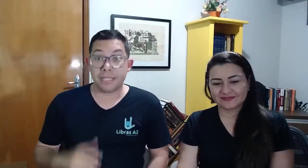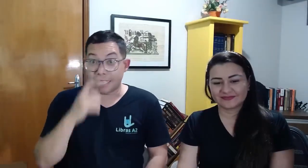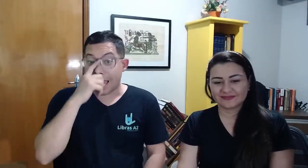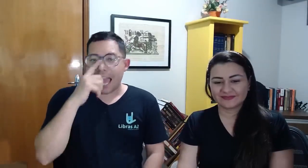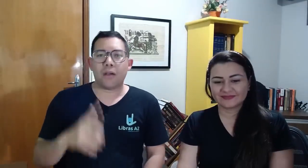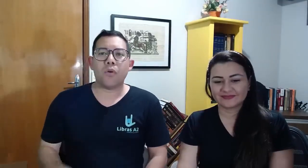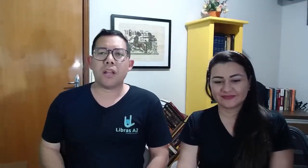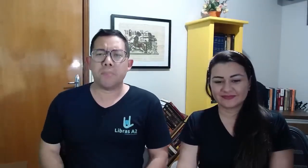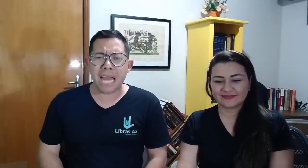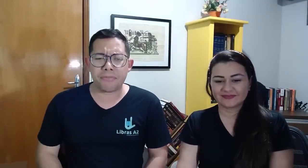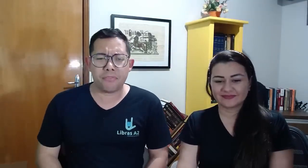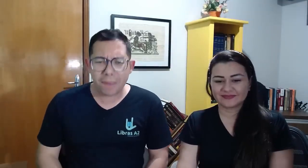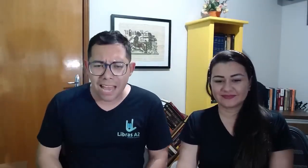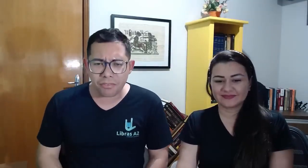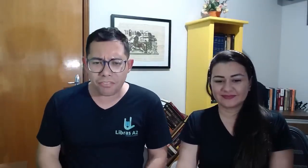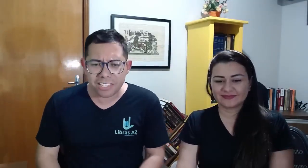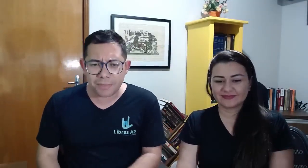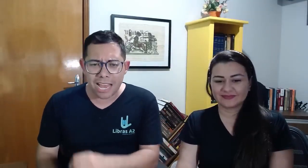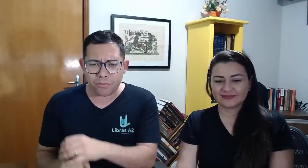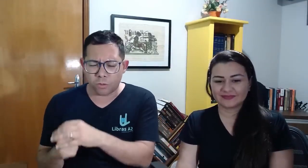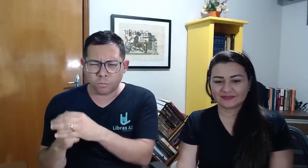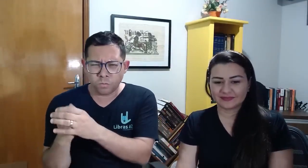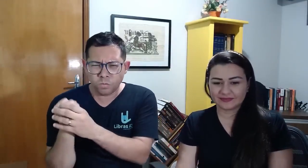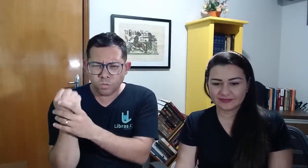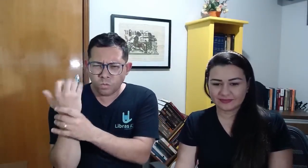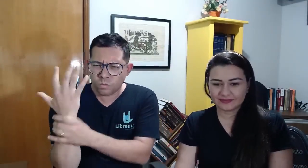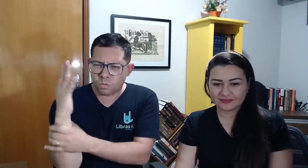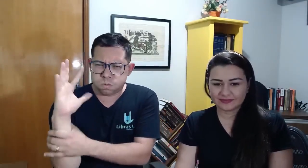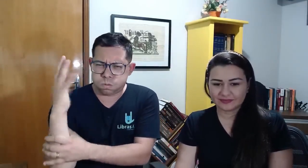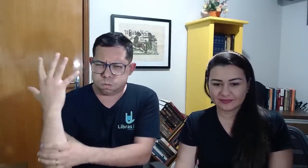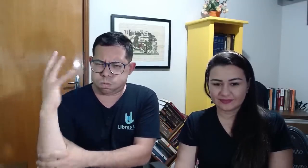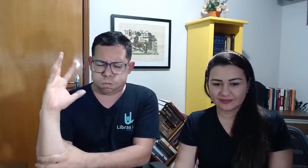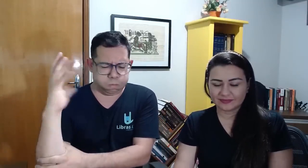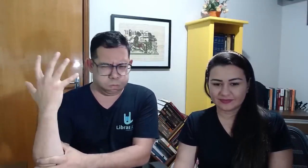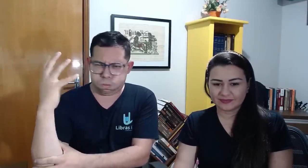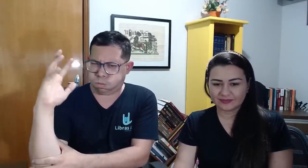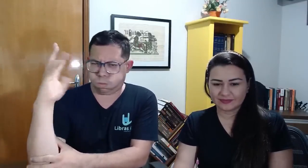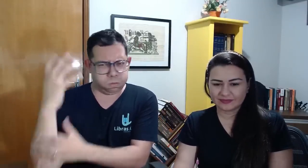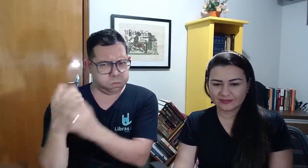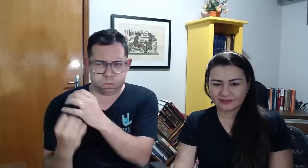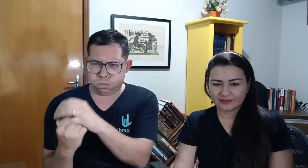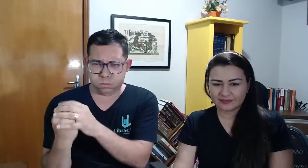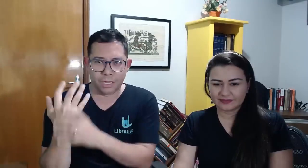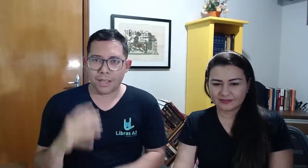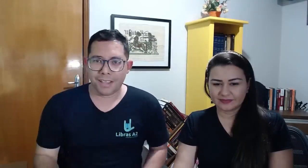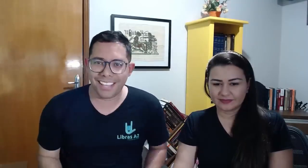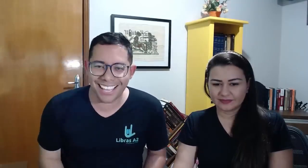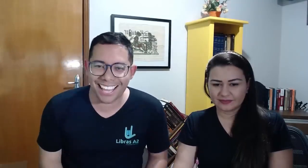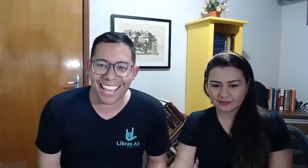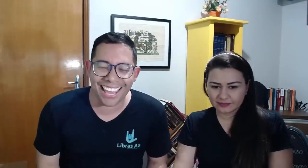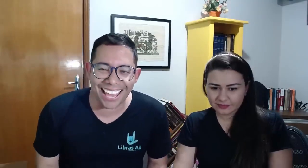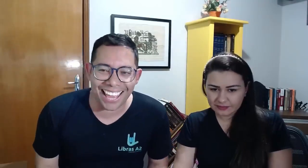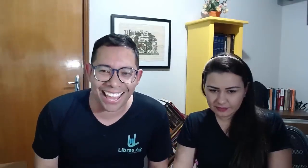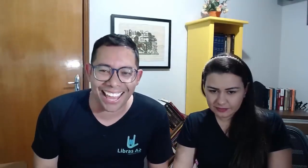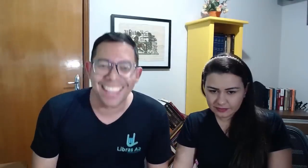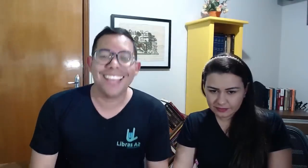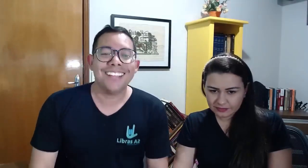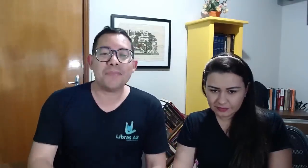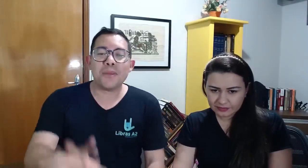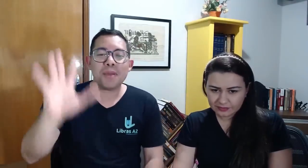Beleza. Agora bravo. Faz bravo aí. Tem problema